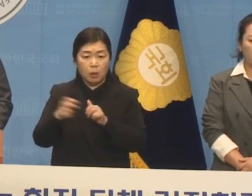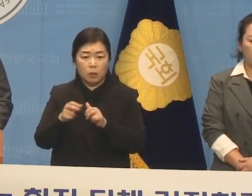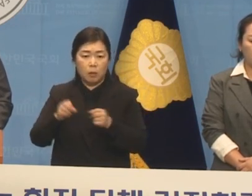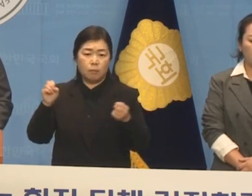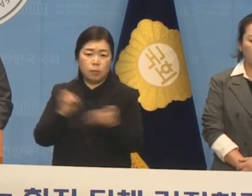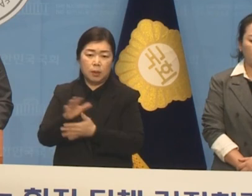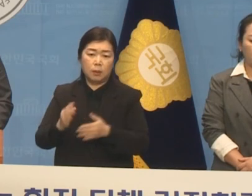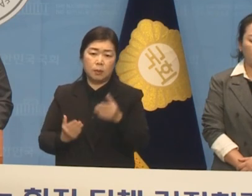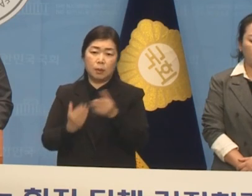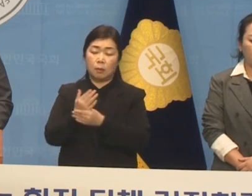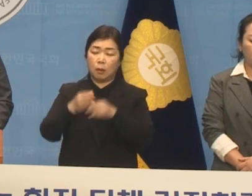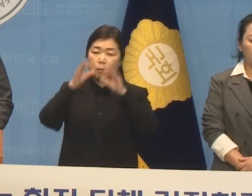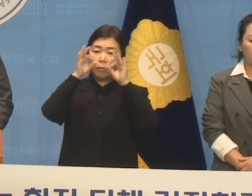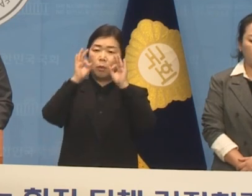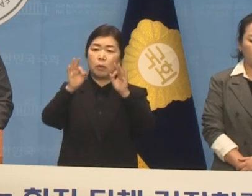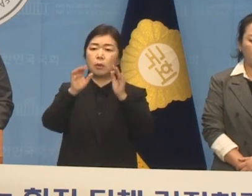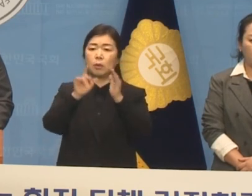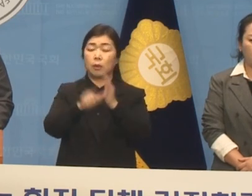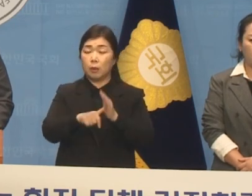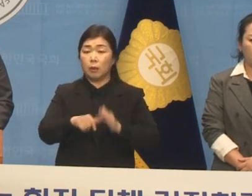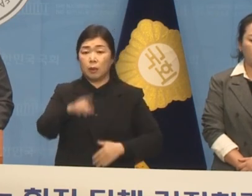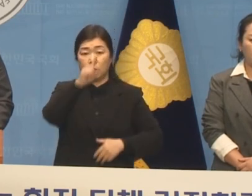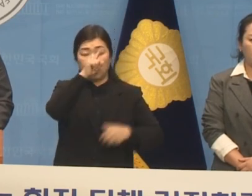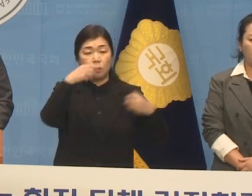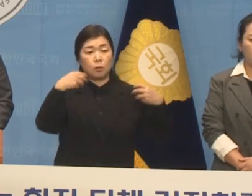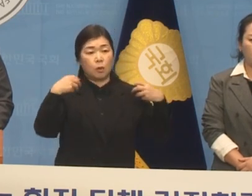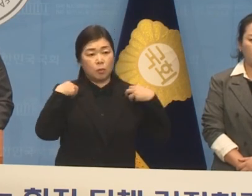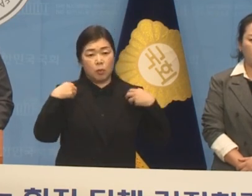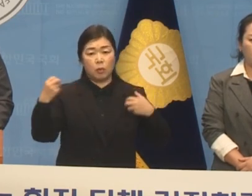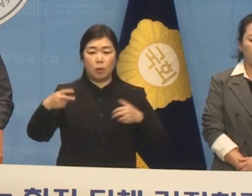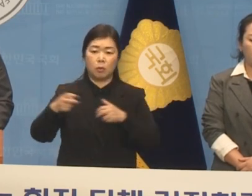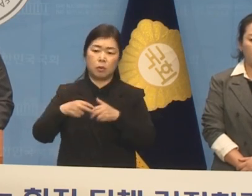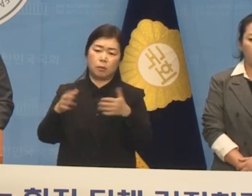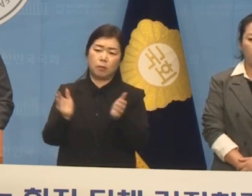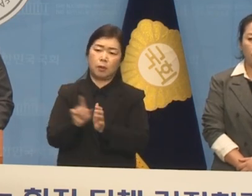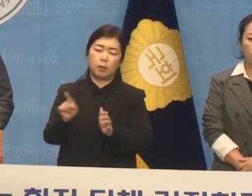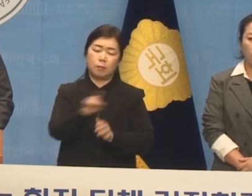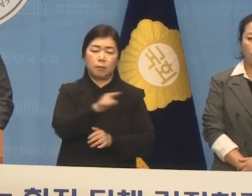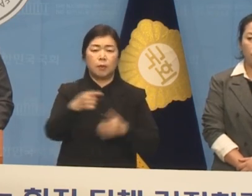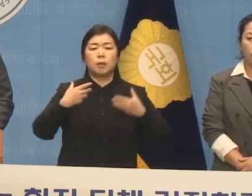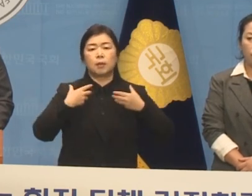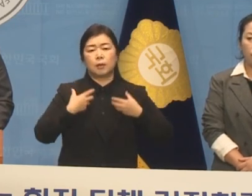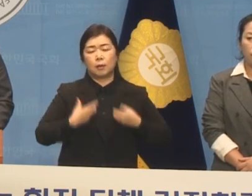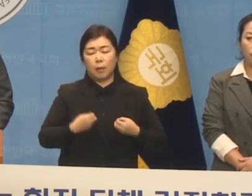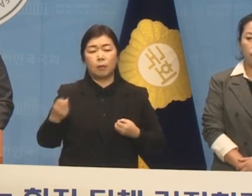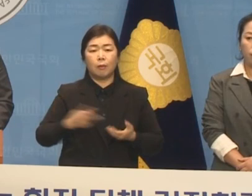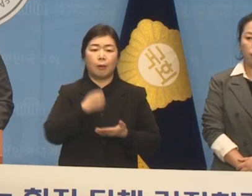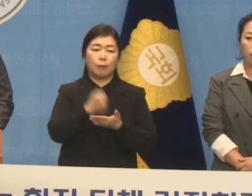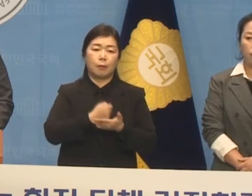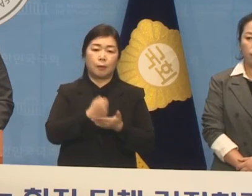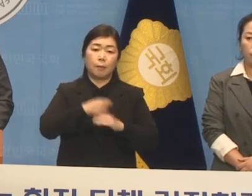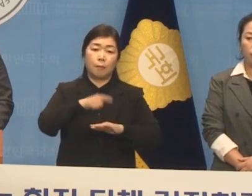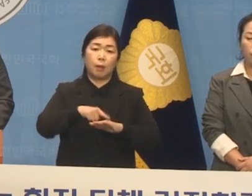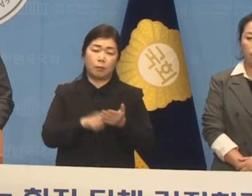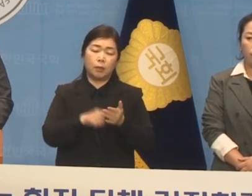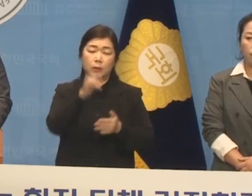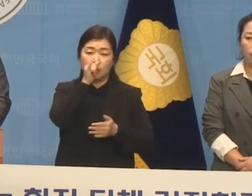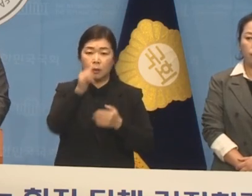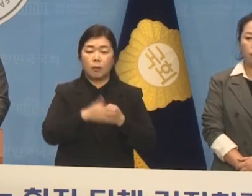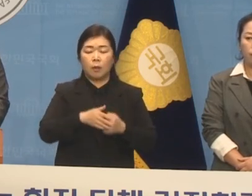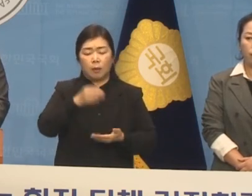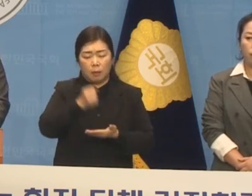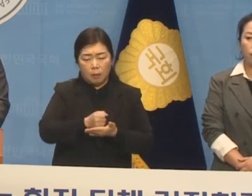대란 사태를 바라보며 정부와 의료진에게 실망과 안타까운 마음을 느끼고